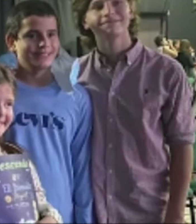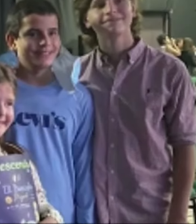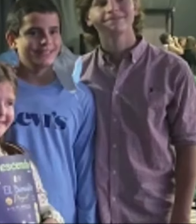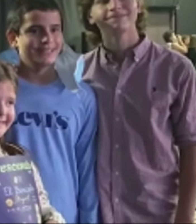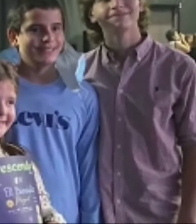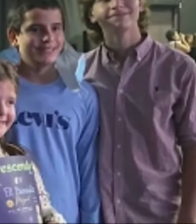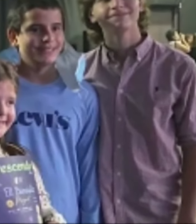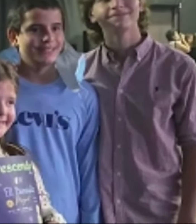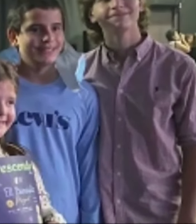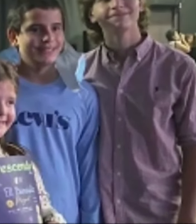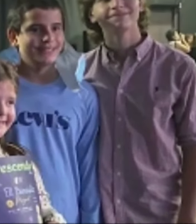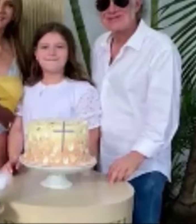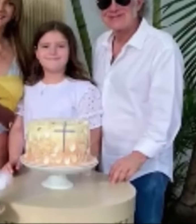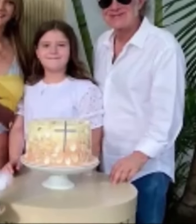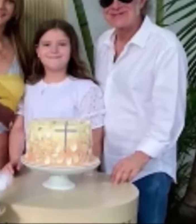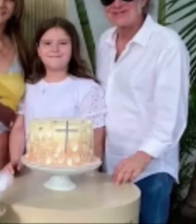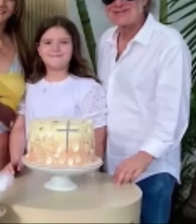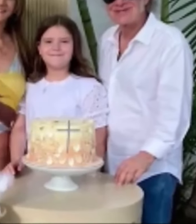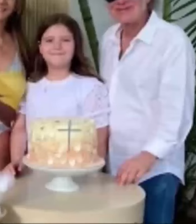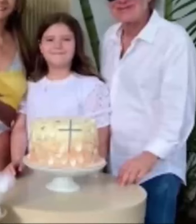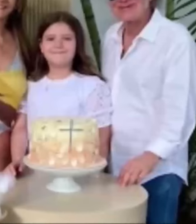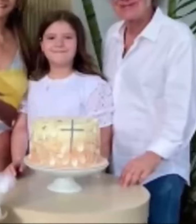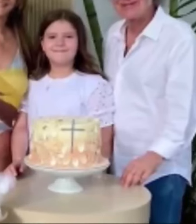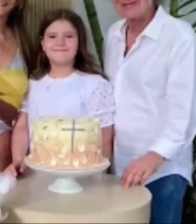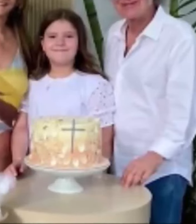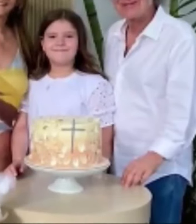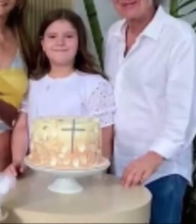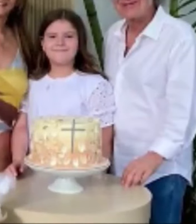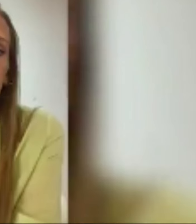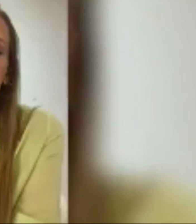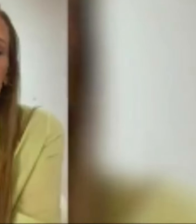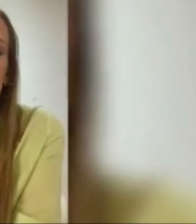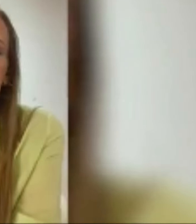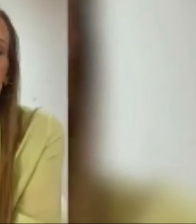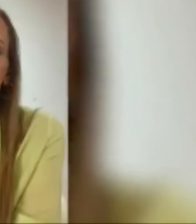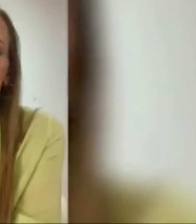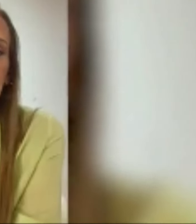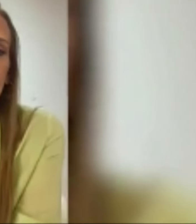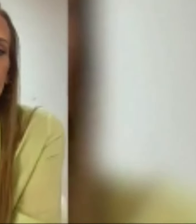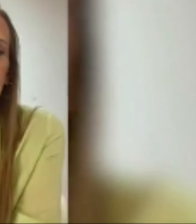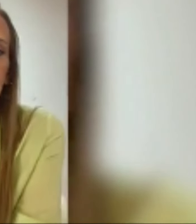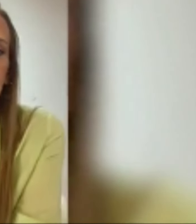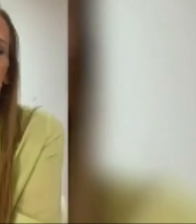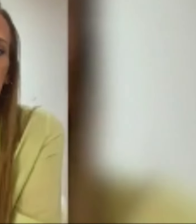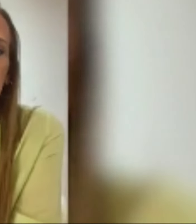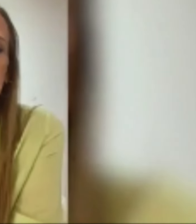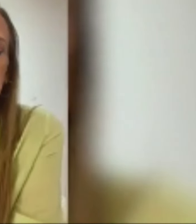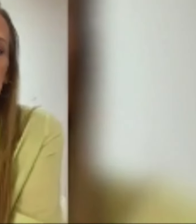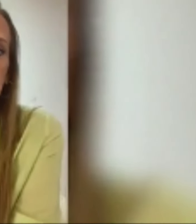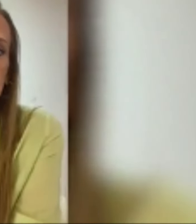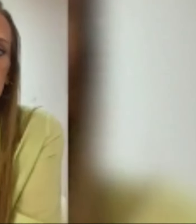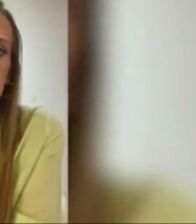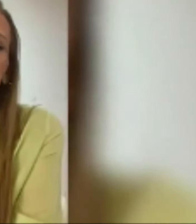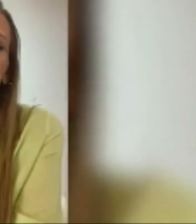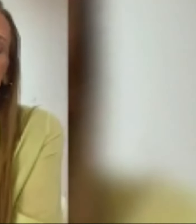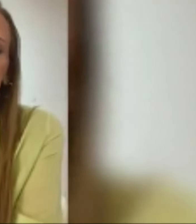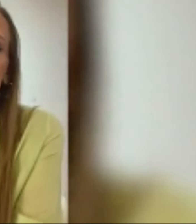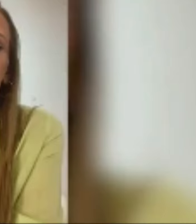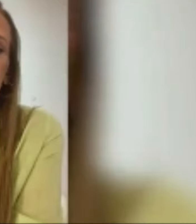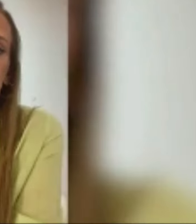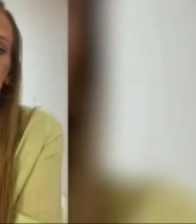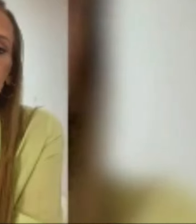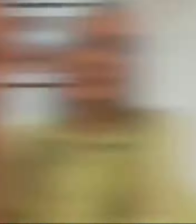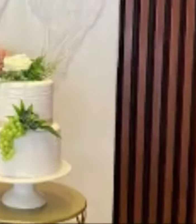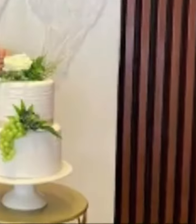tus luchas, de todo lo que haces por tu Santa Cruz. Felicidades, felicidades, felicidades y